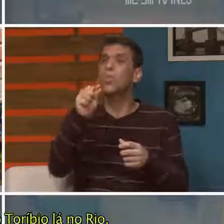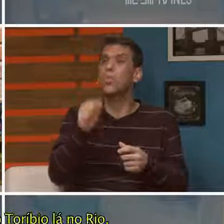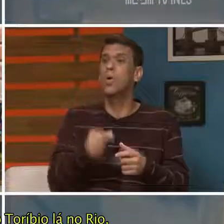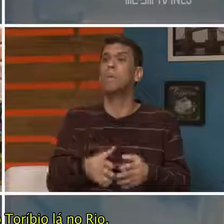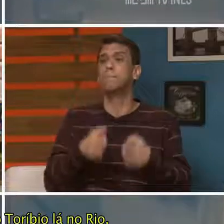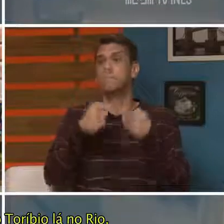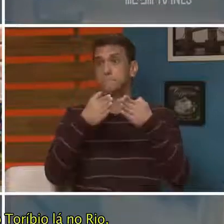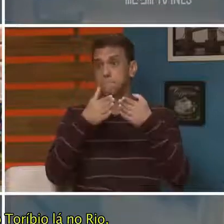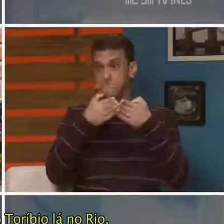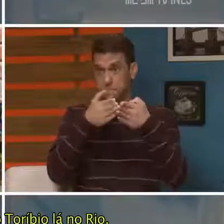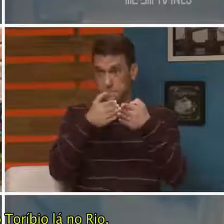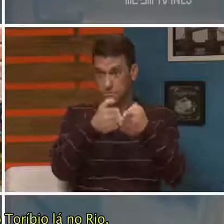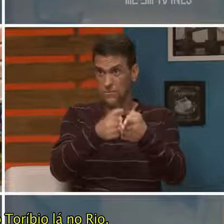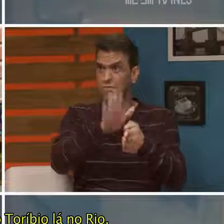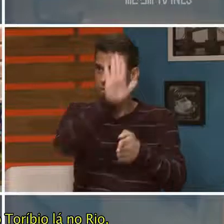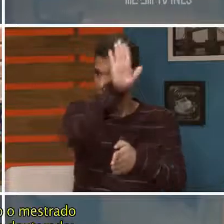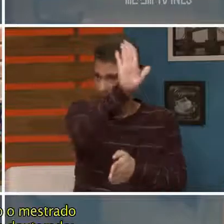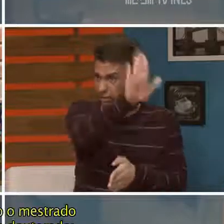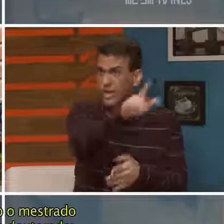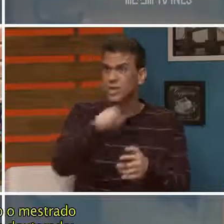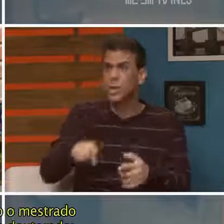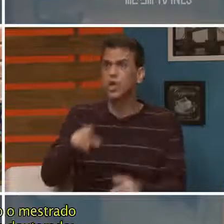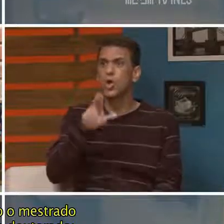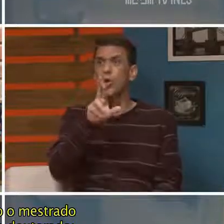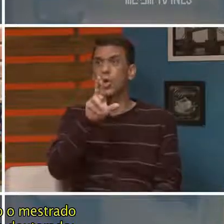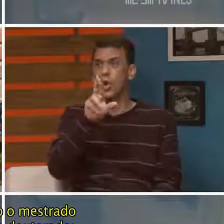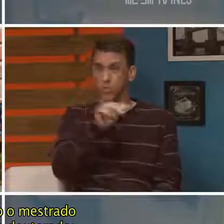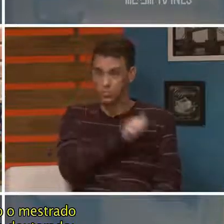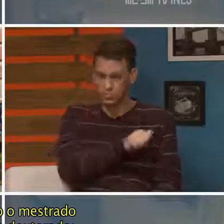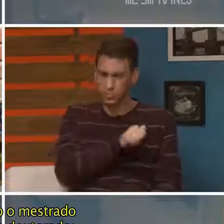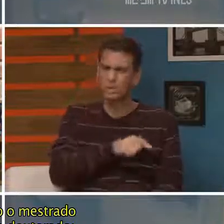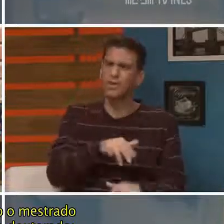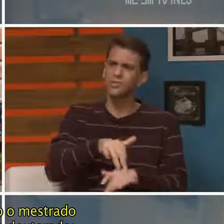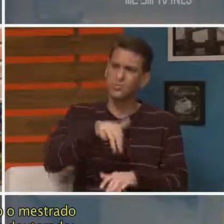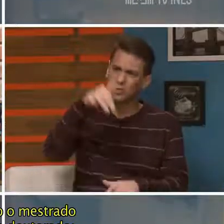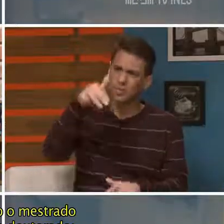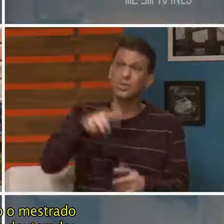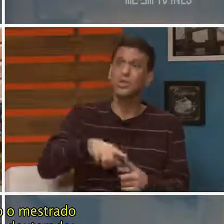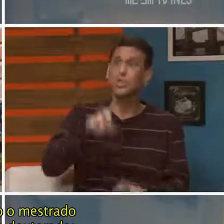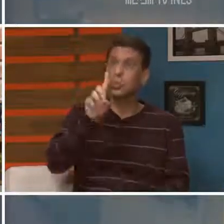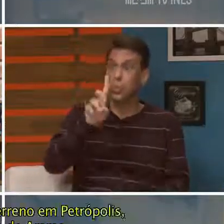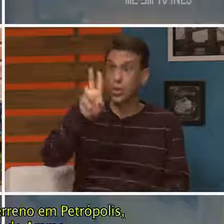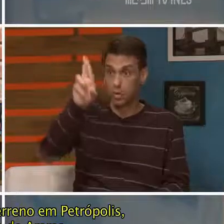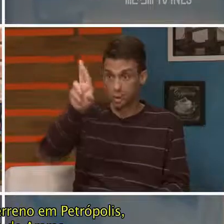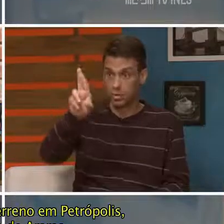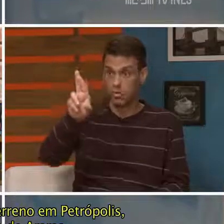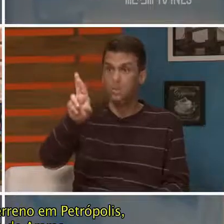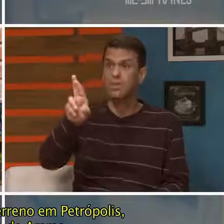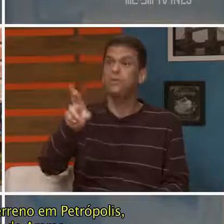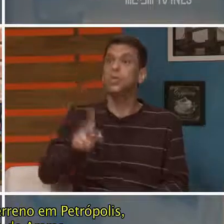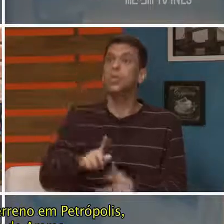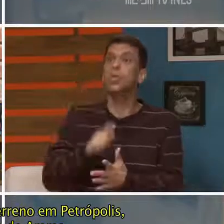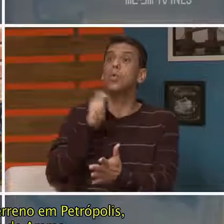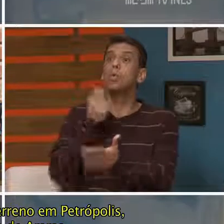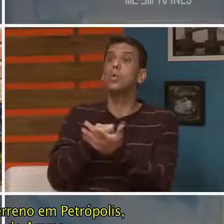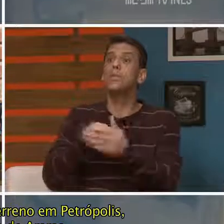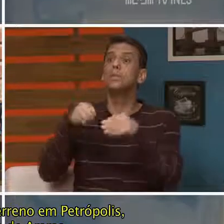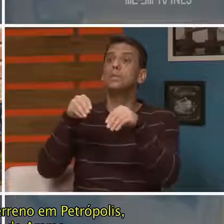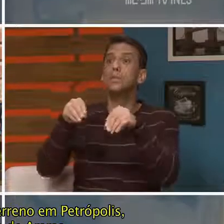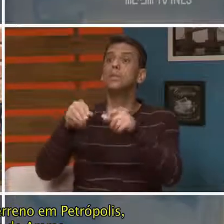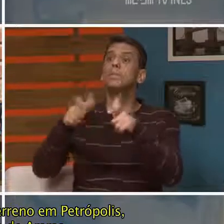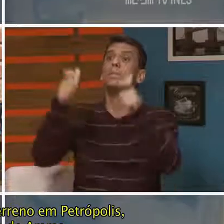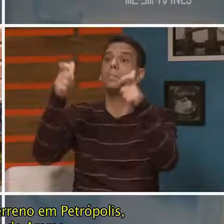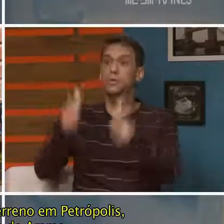e eu ficava com o Toríbio lá no Rio, já fazendo mestrado e depois o doutorado, compramos um terreno